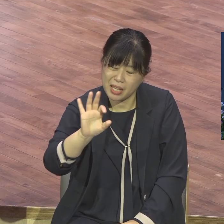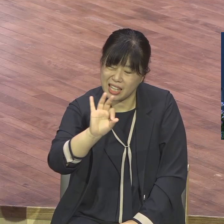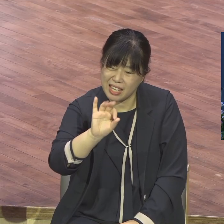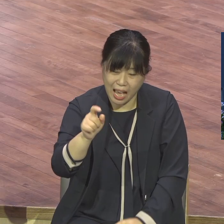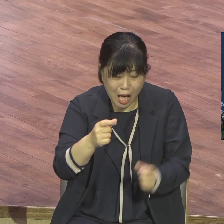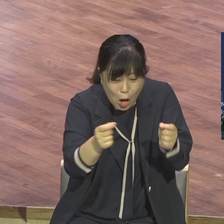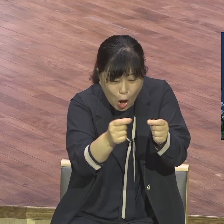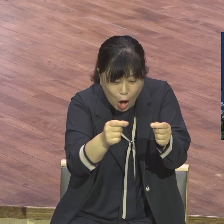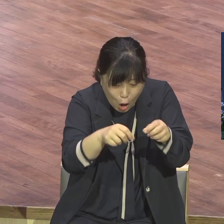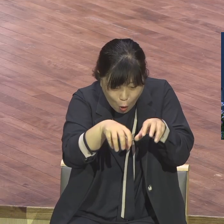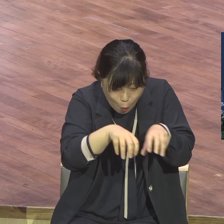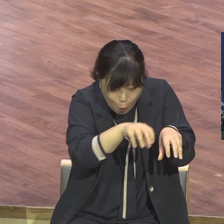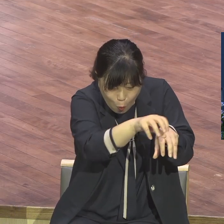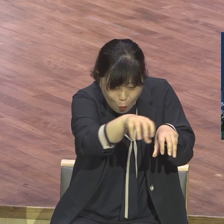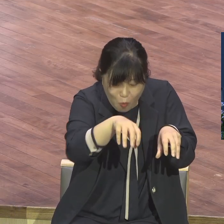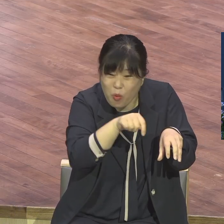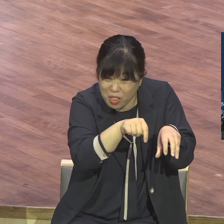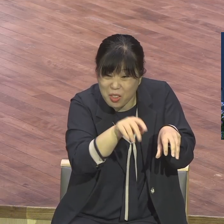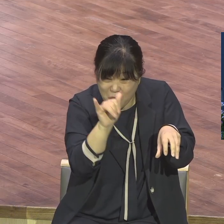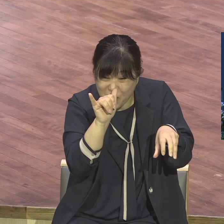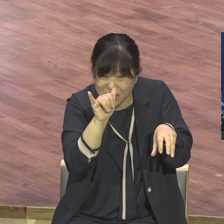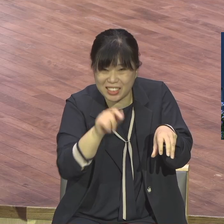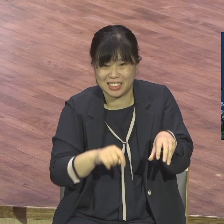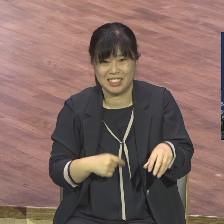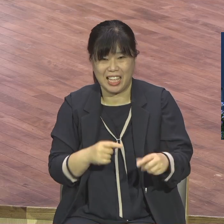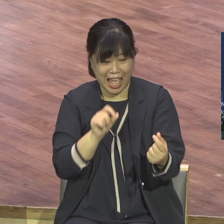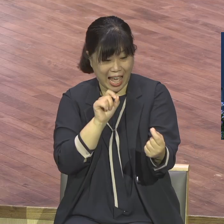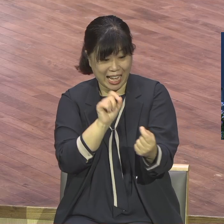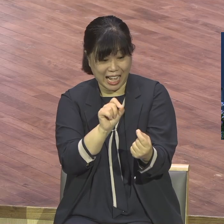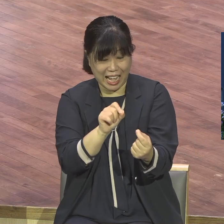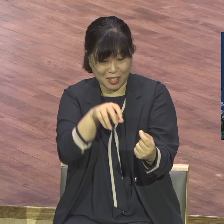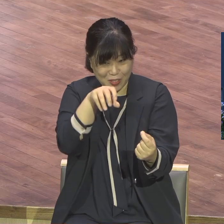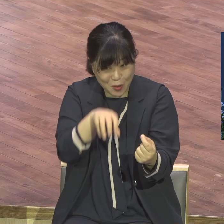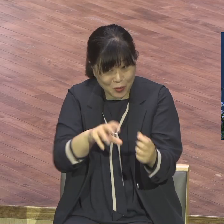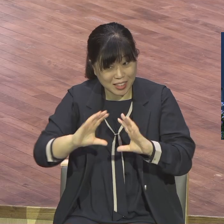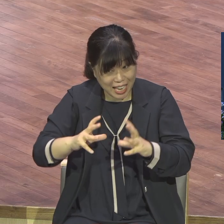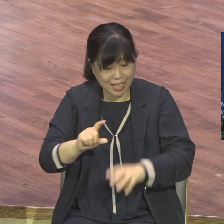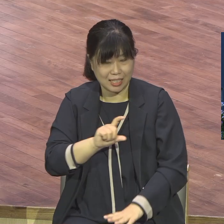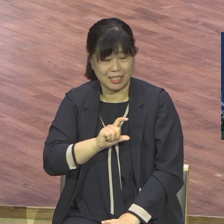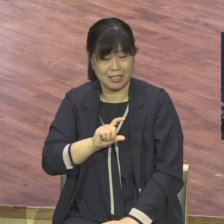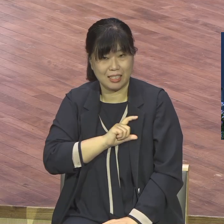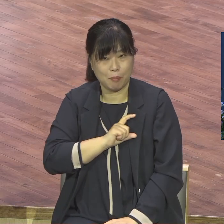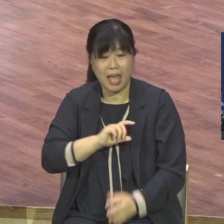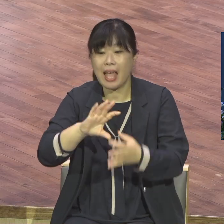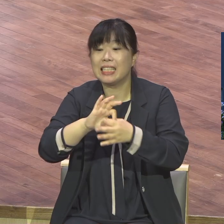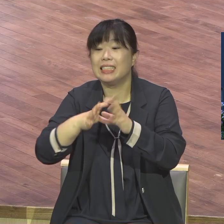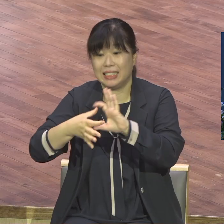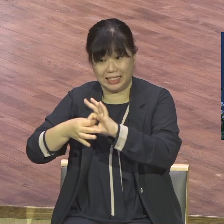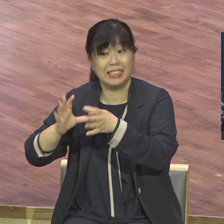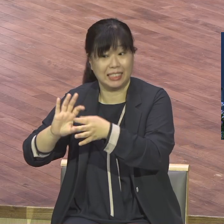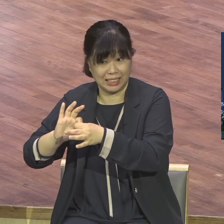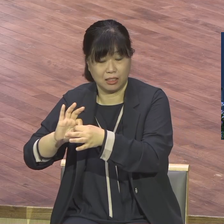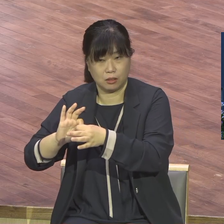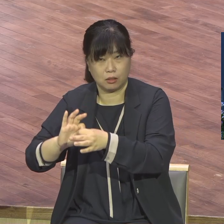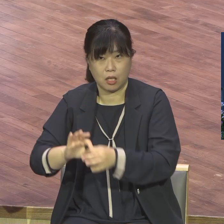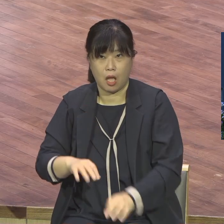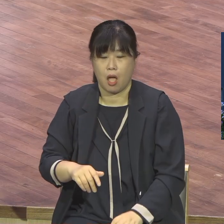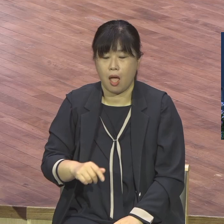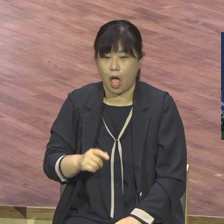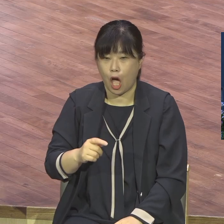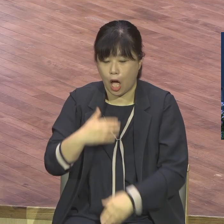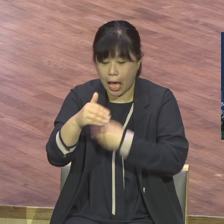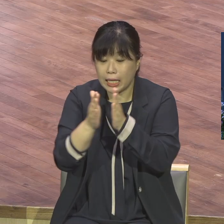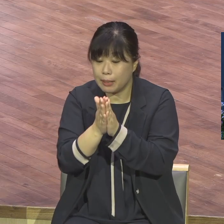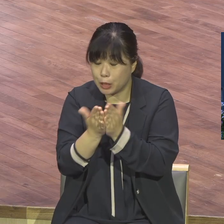일루리곤의 지역의 아래에, 그 아래는 지금의 그리스입니다. 그리스, 그걸 성경에 마게도니아라고 하죠. 그